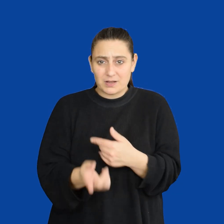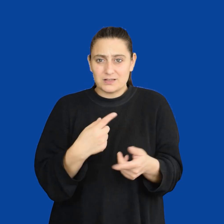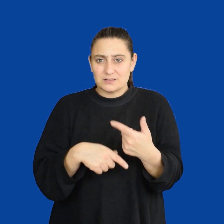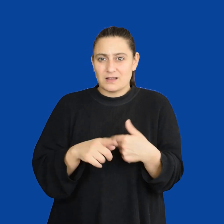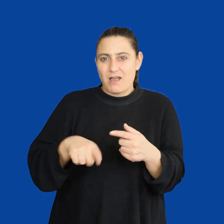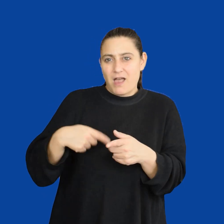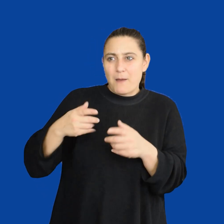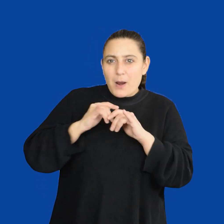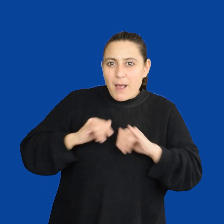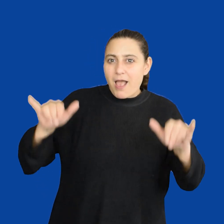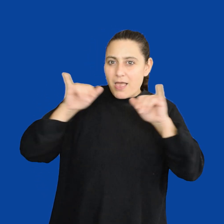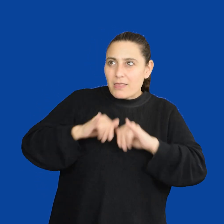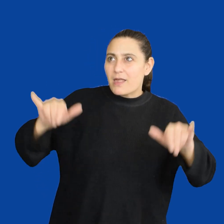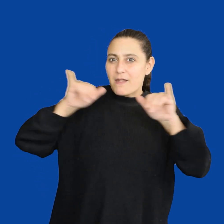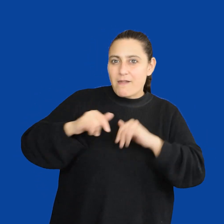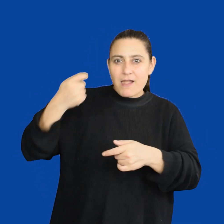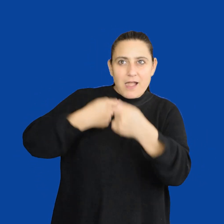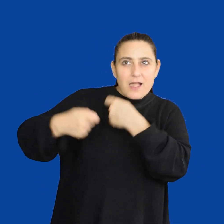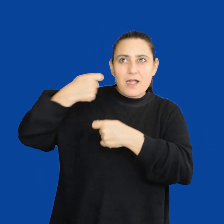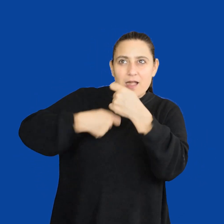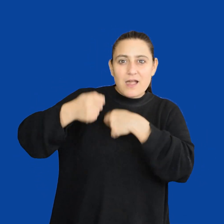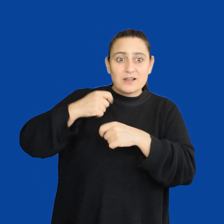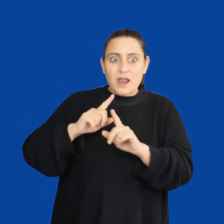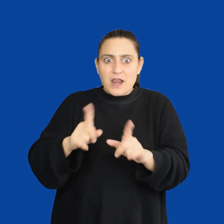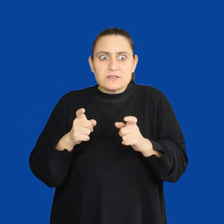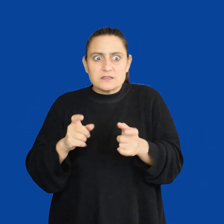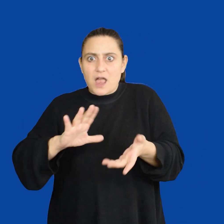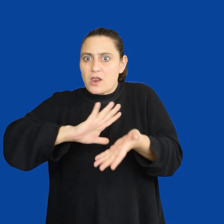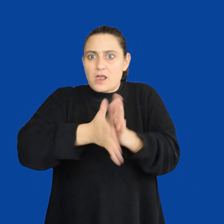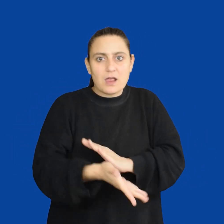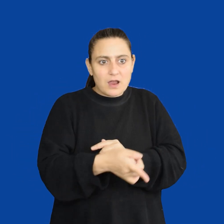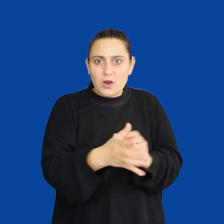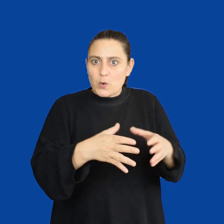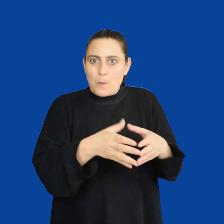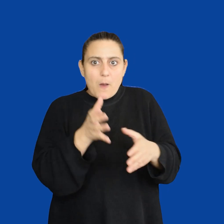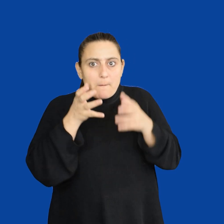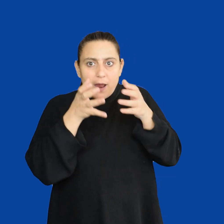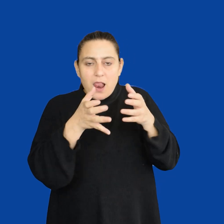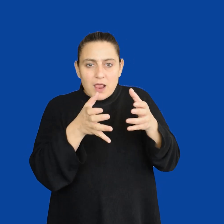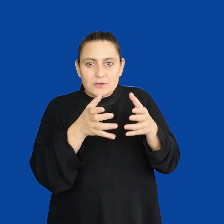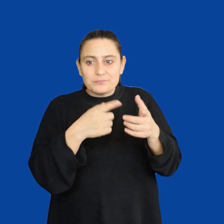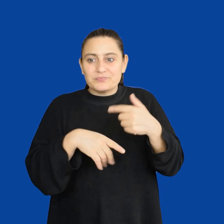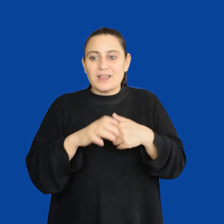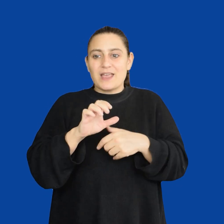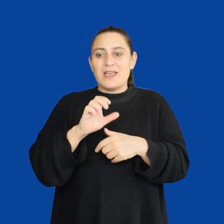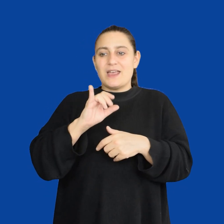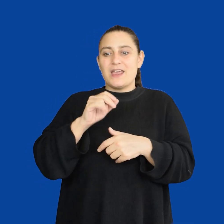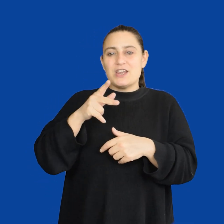diversas formas de propaganda, se convierta en una necesidad. El problema con Eichmann era precisamente